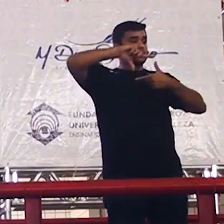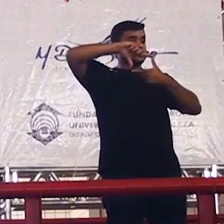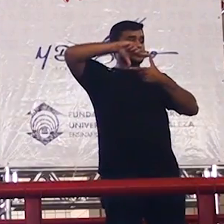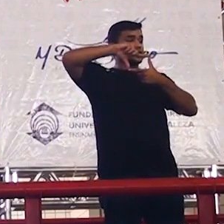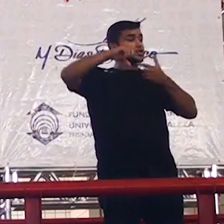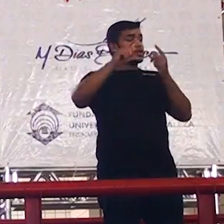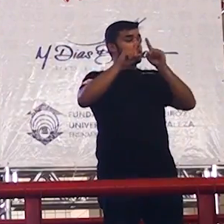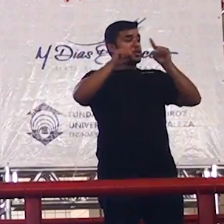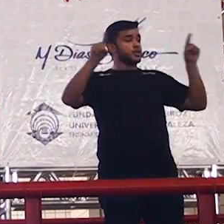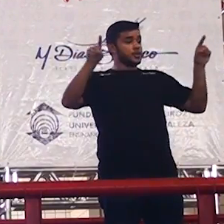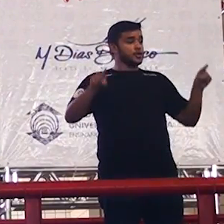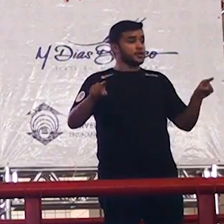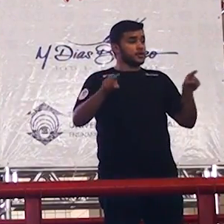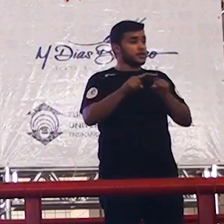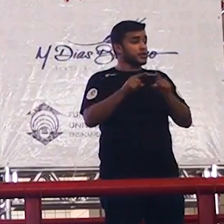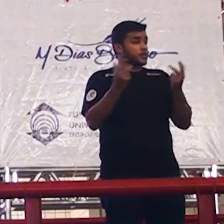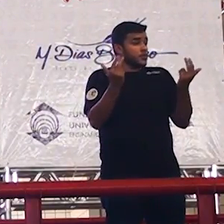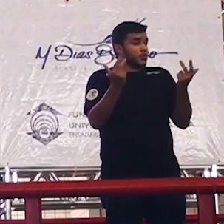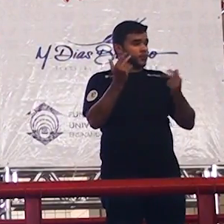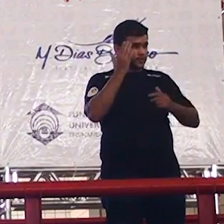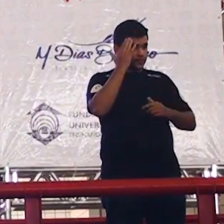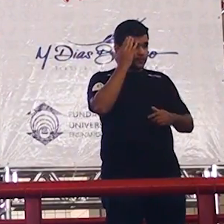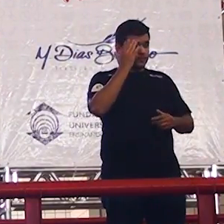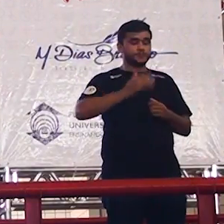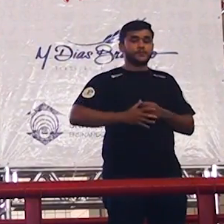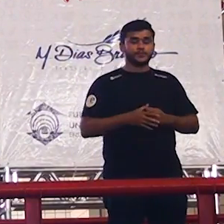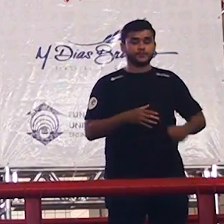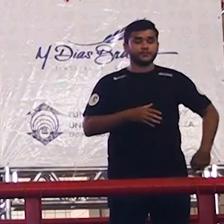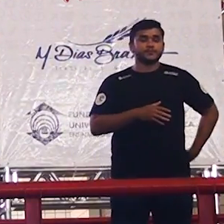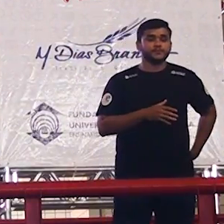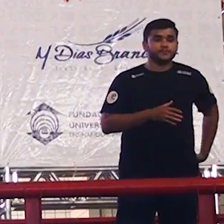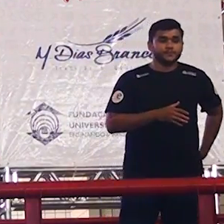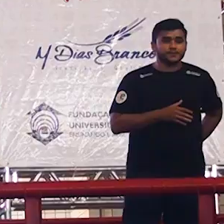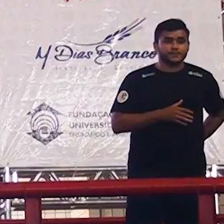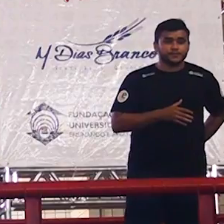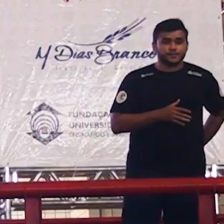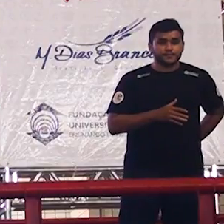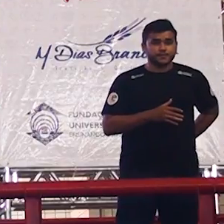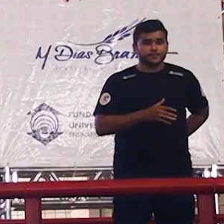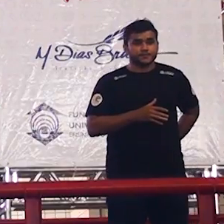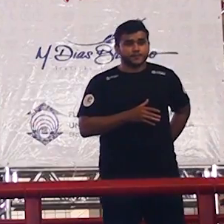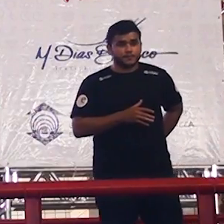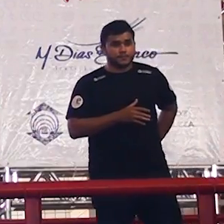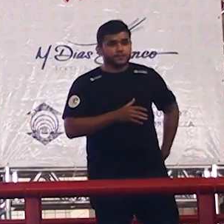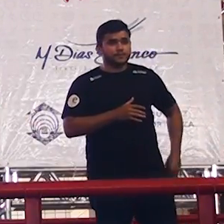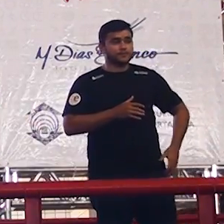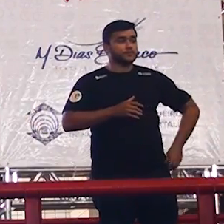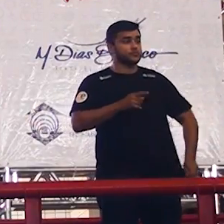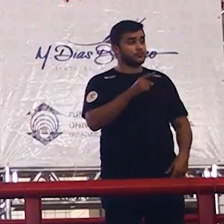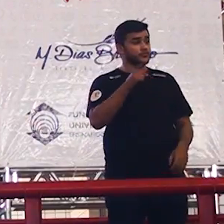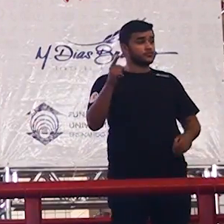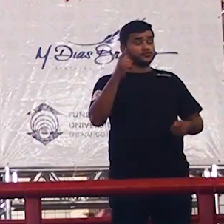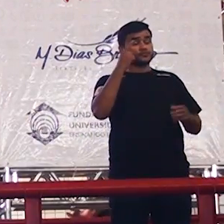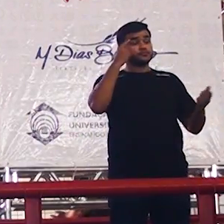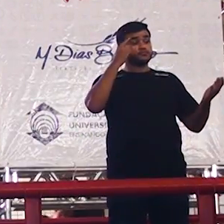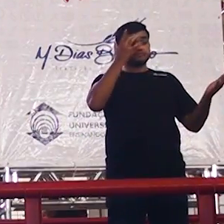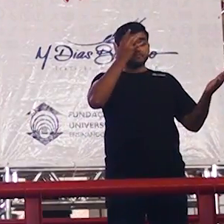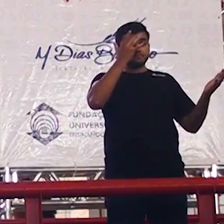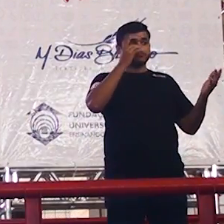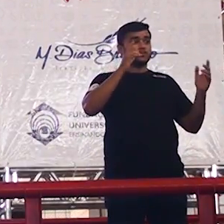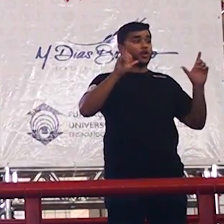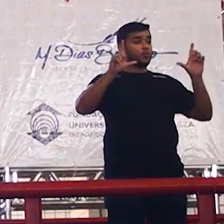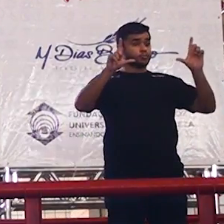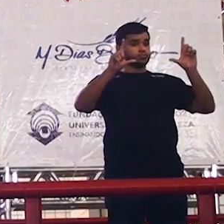Então, a área do quadrado é justamente o lado ao quadrado. Então, não esqueçam, a